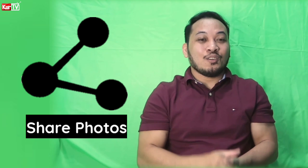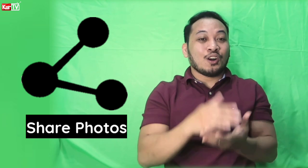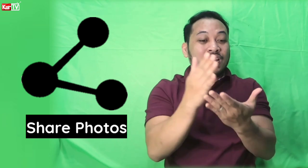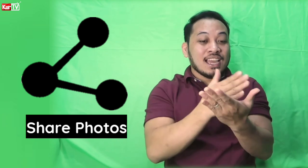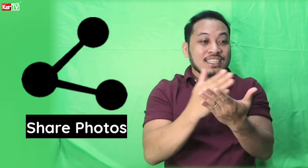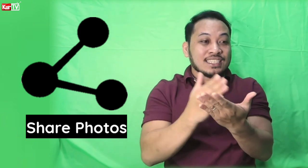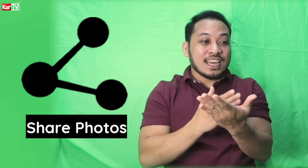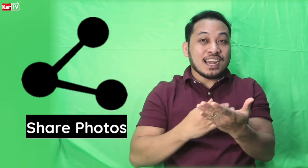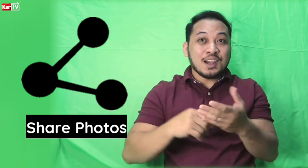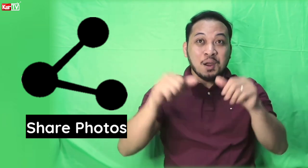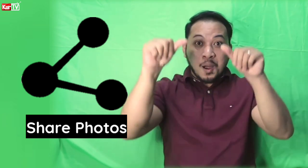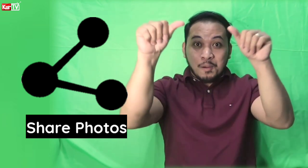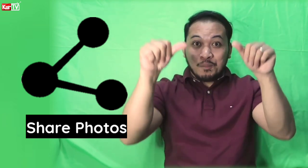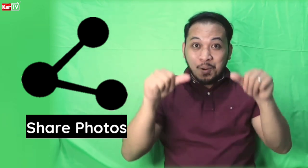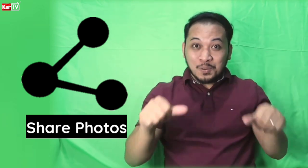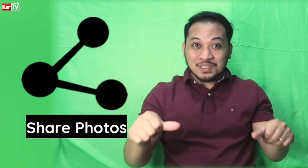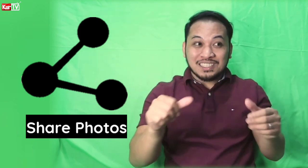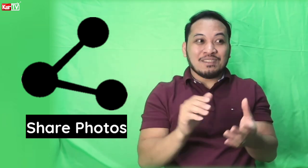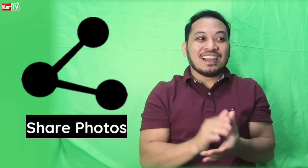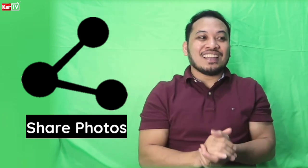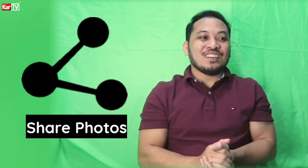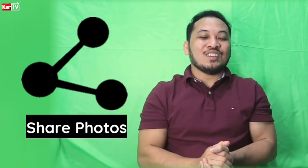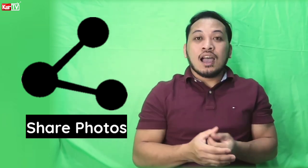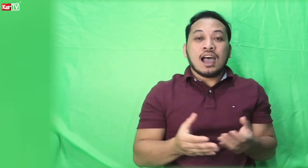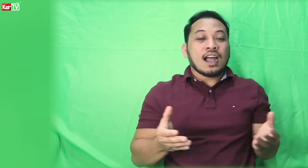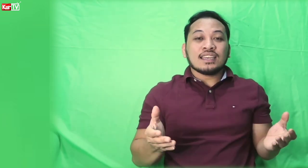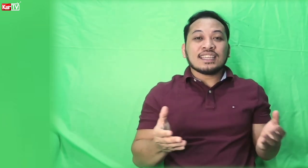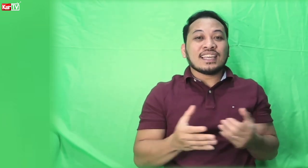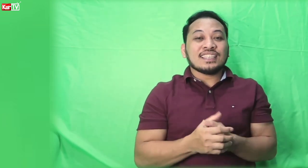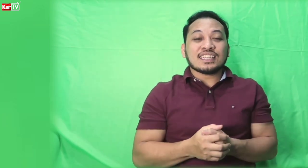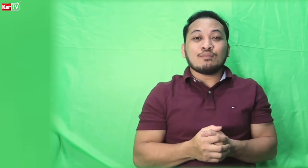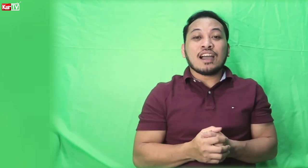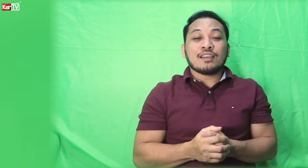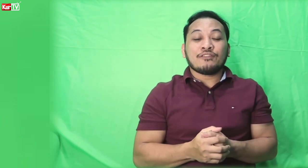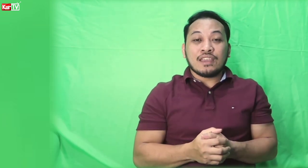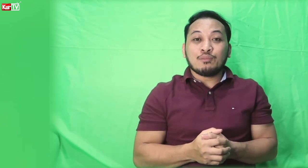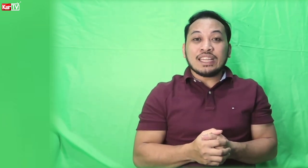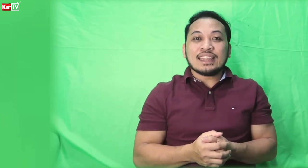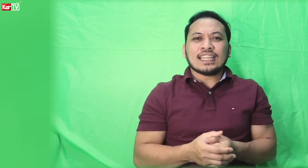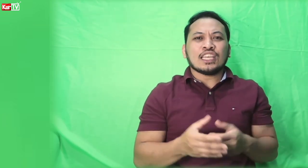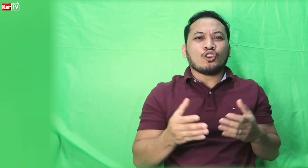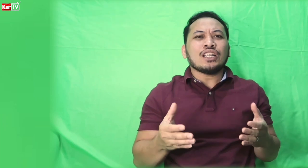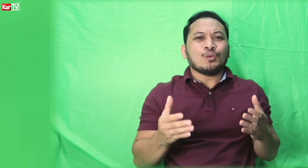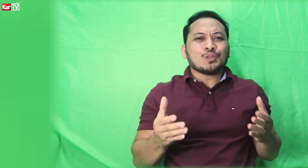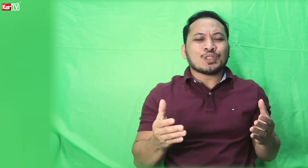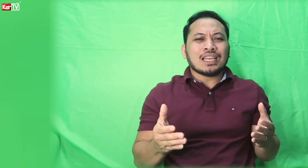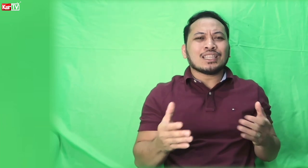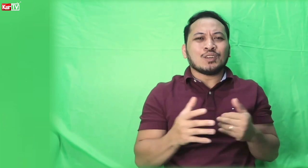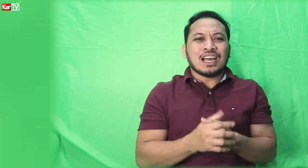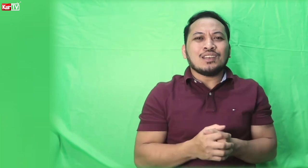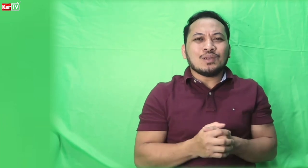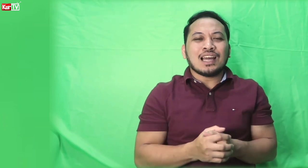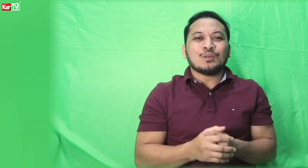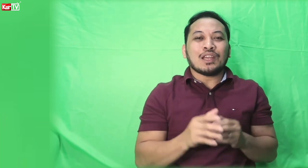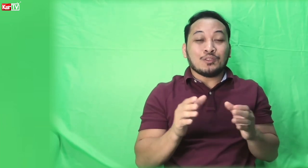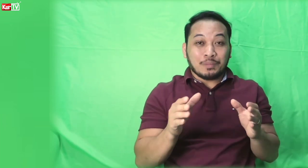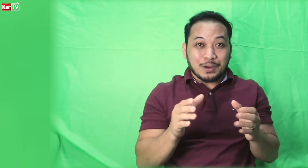Or share post. Diba? Ganun yun. Ang next ay isa sa mga favorite natin or nauso talaga to lalong-lalo na nung panahon